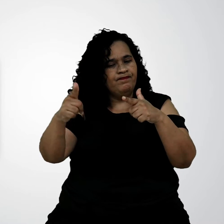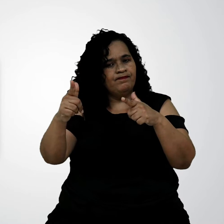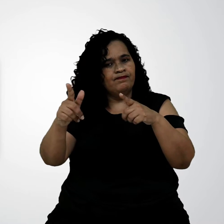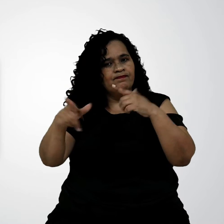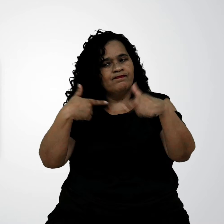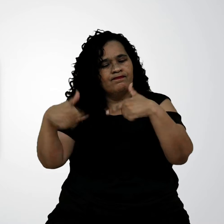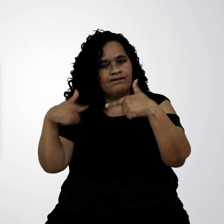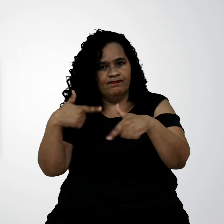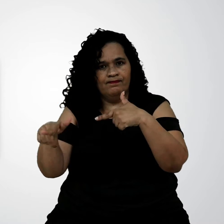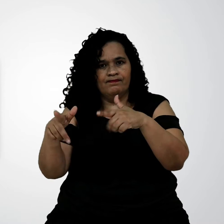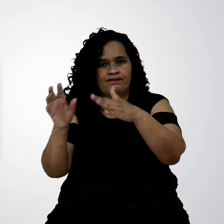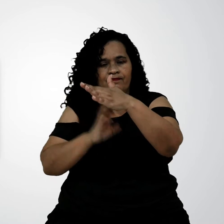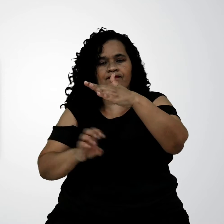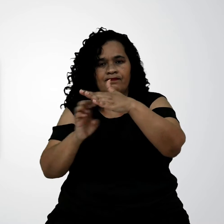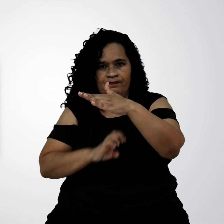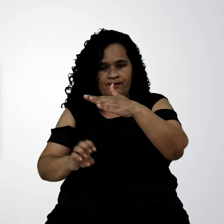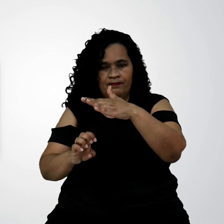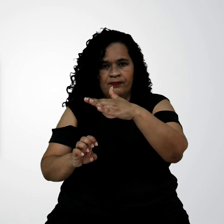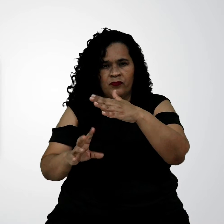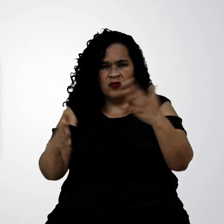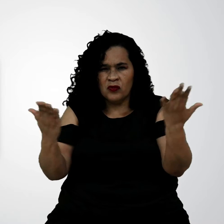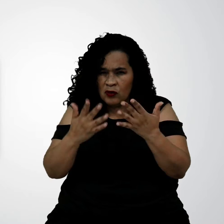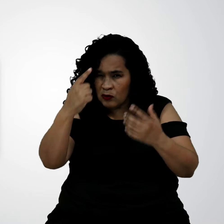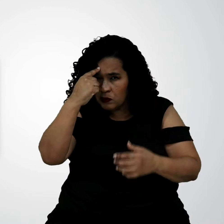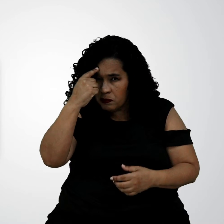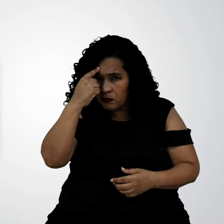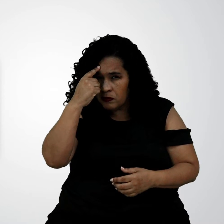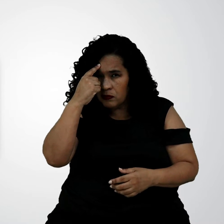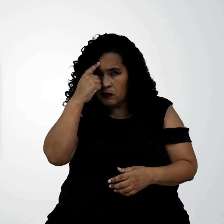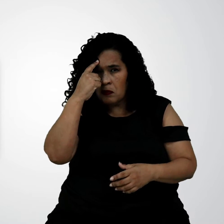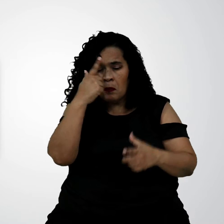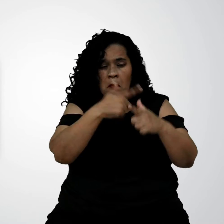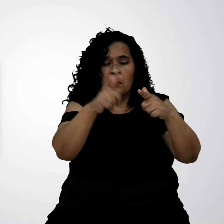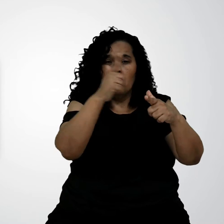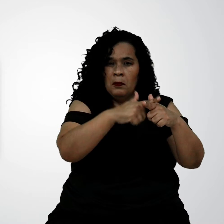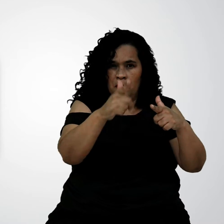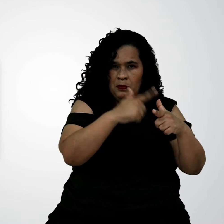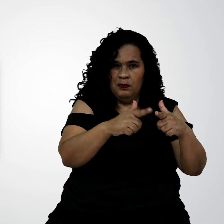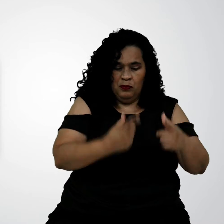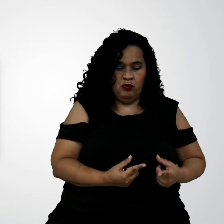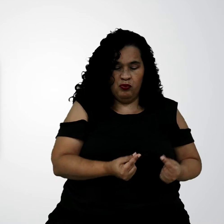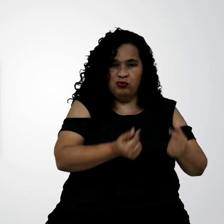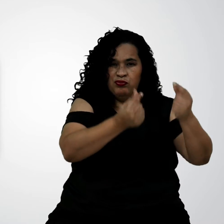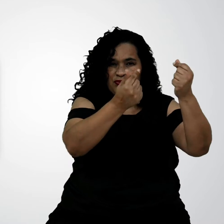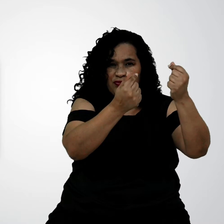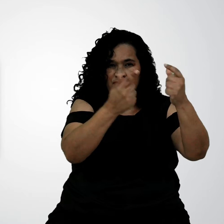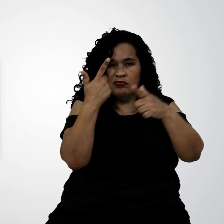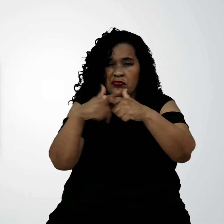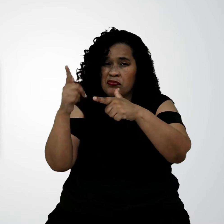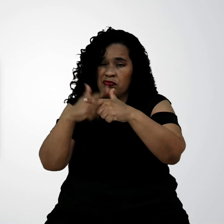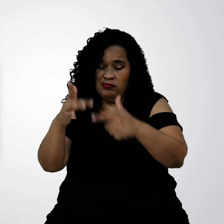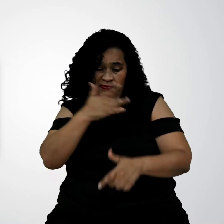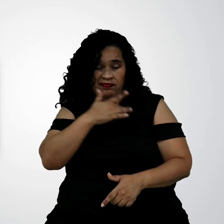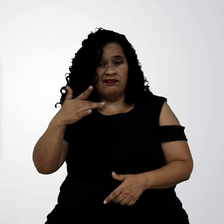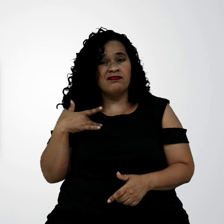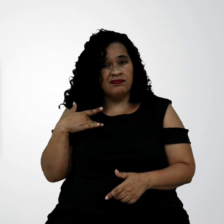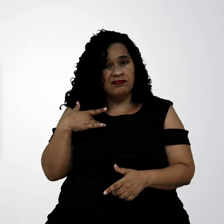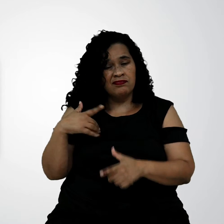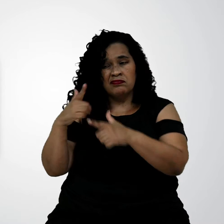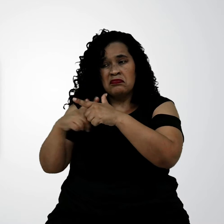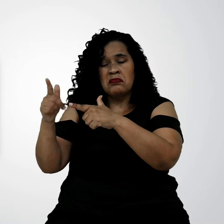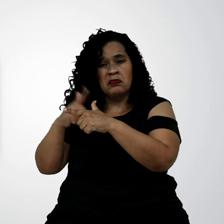financeiros, problemas de saúde, problemas no trabalho, ainda dá para levar. O problema é que isso começou a afetar o casamento